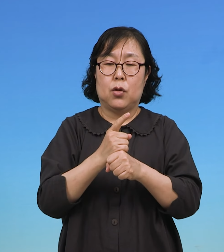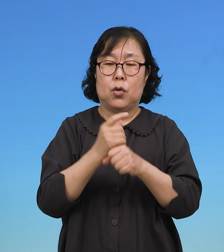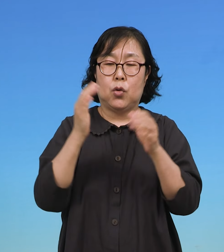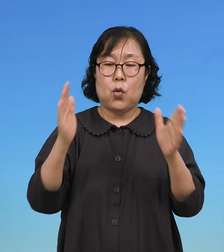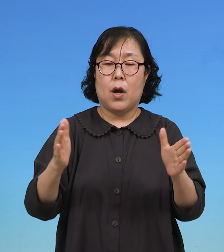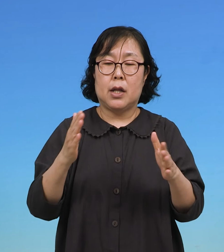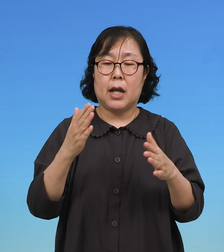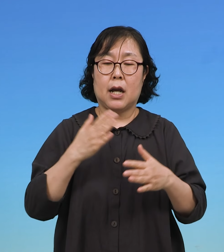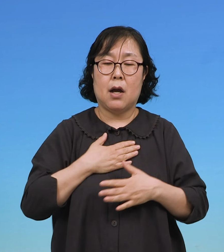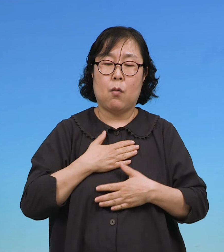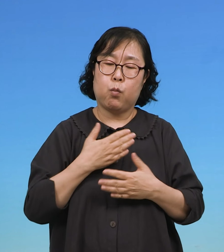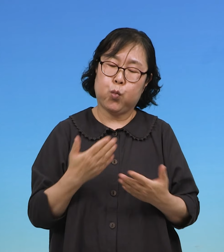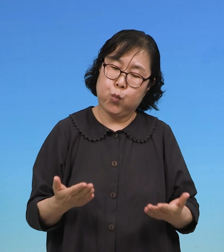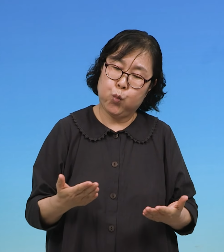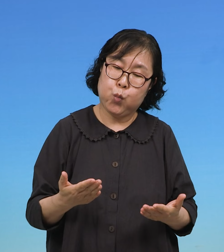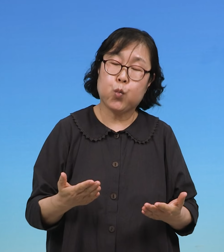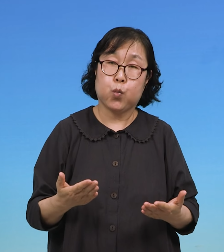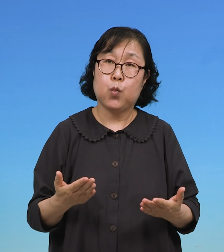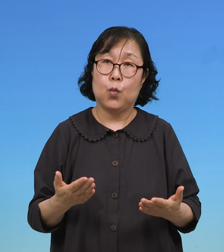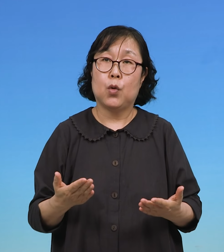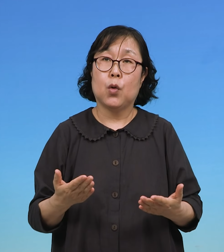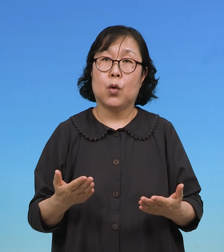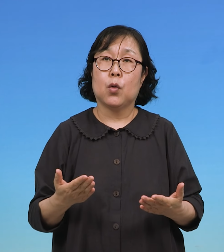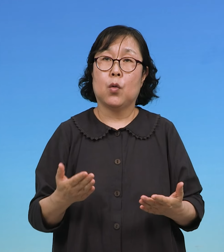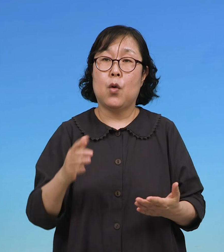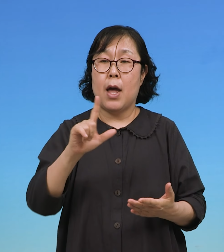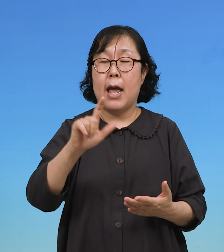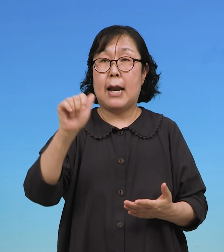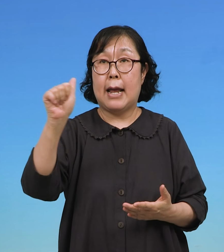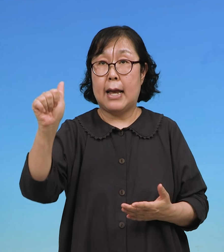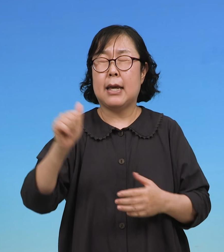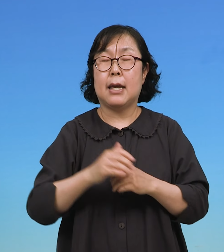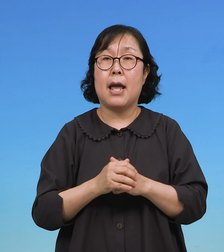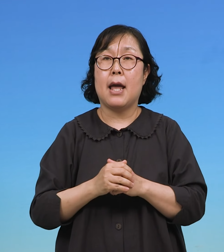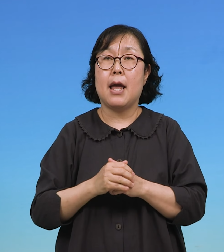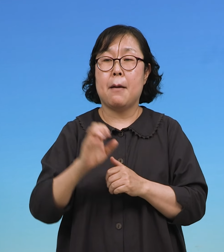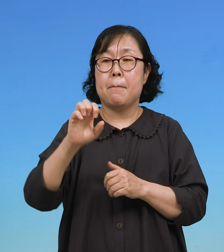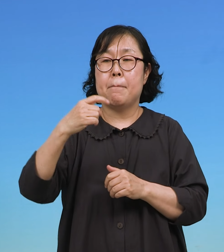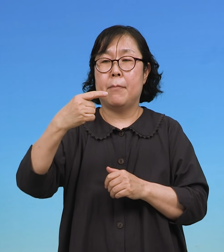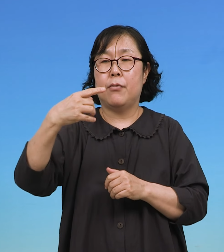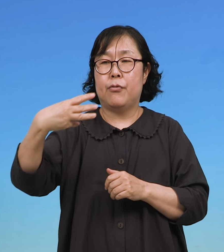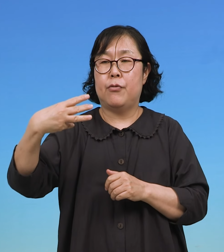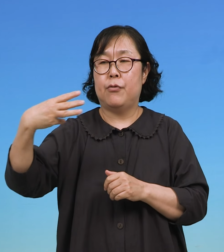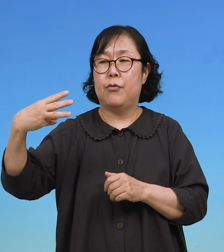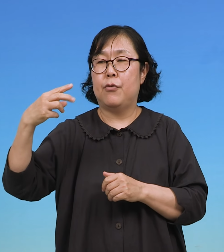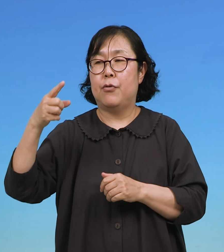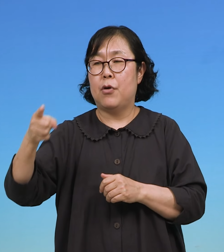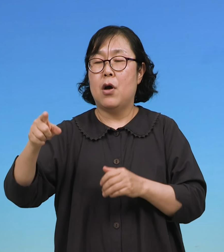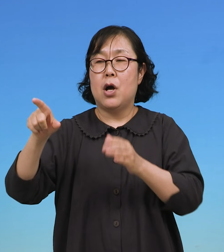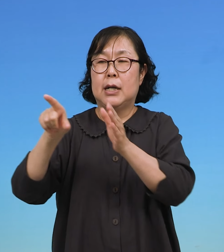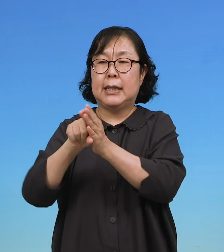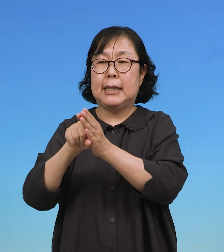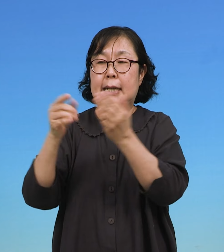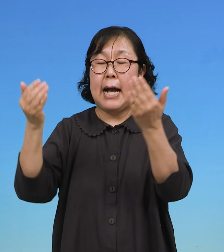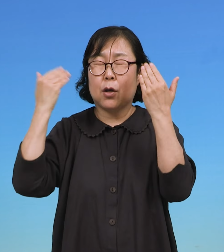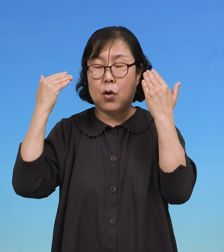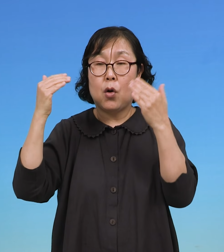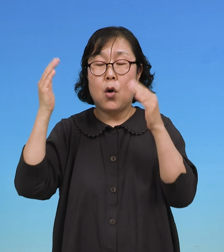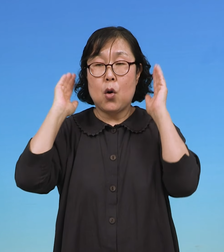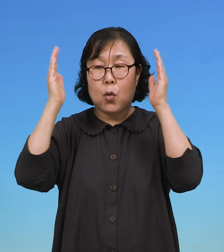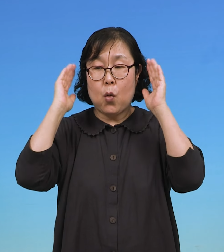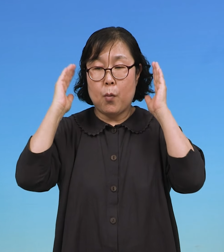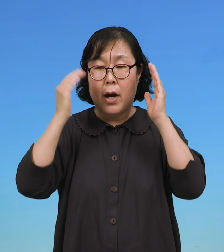안식년을 허락을 받고 LA의 그 풀러 신학교로 이제 공부하러 잠깐 갔었는데요, 그